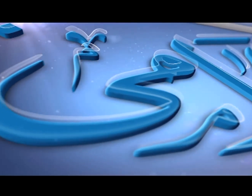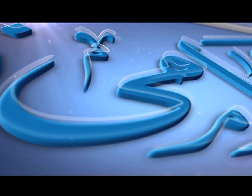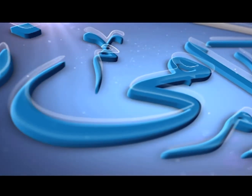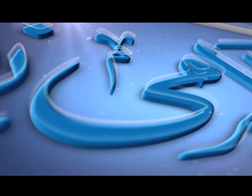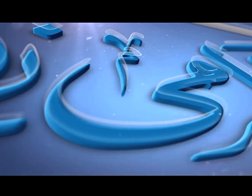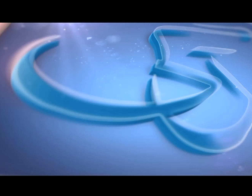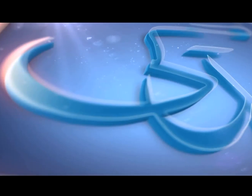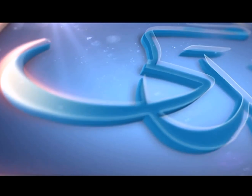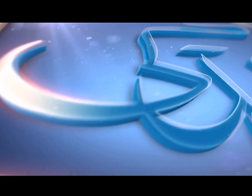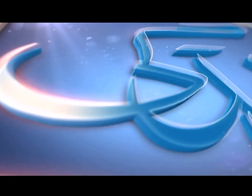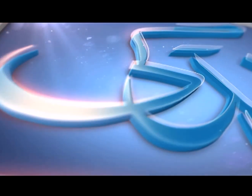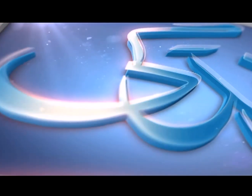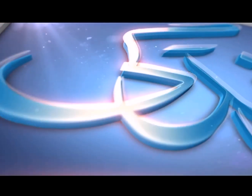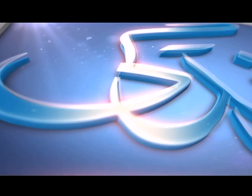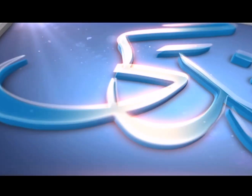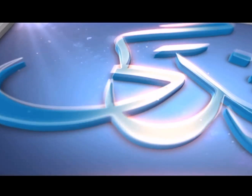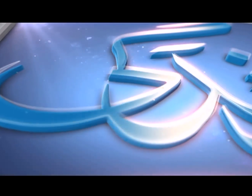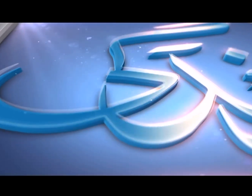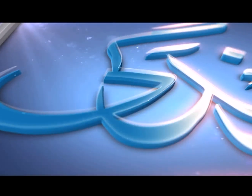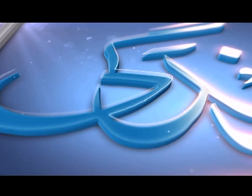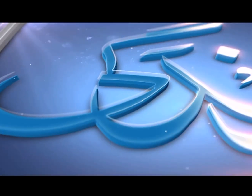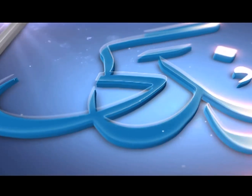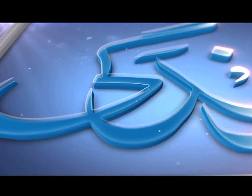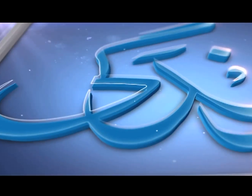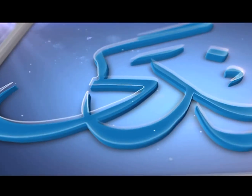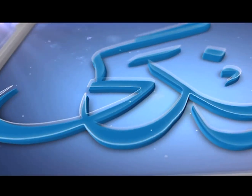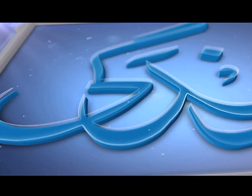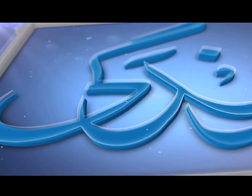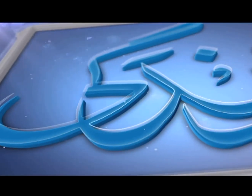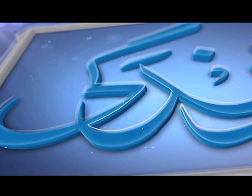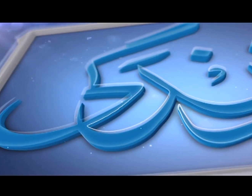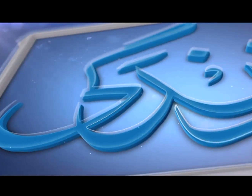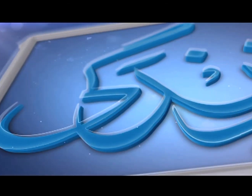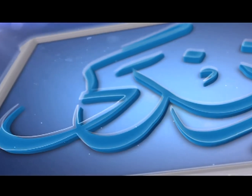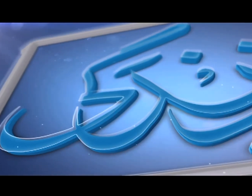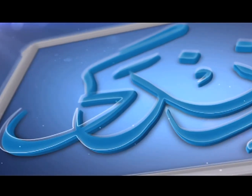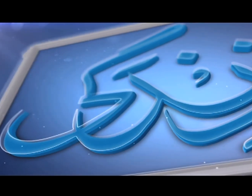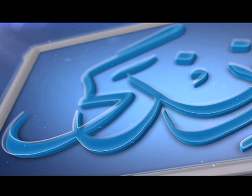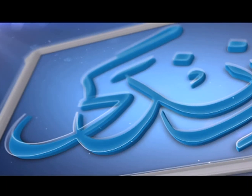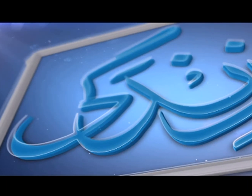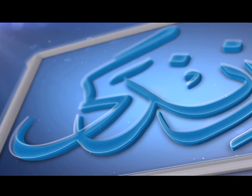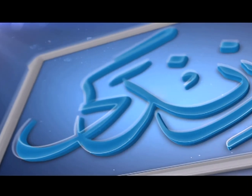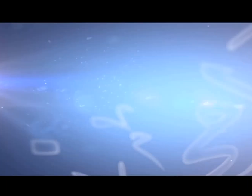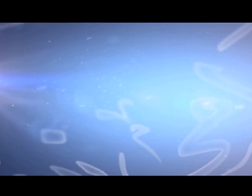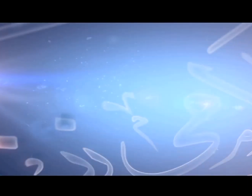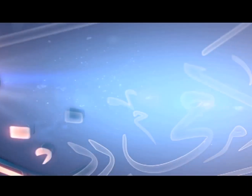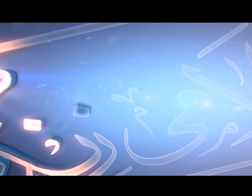سرفرازی، میں اسی لیے مسلمان، میں اسی لیے نمازی۔ میری